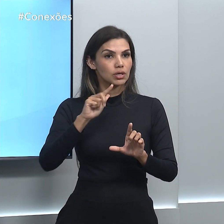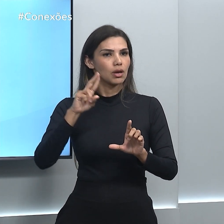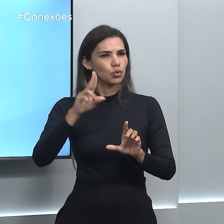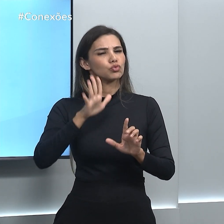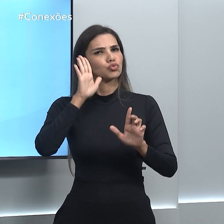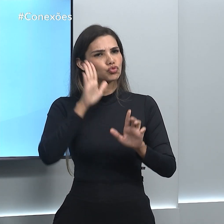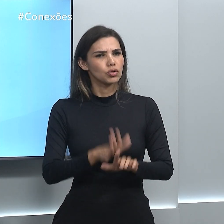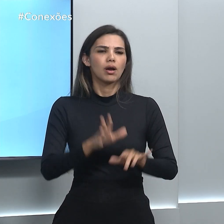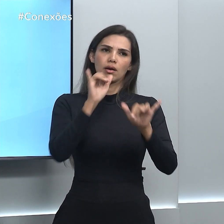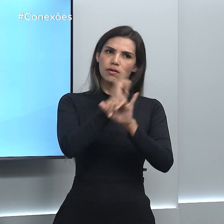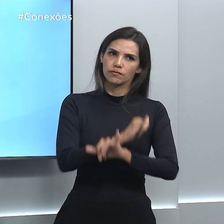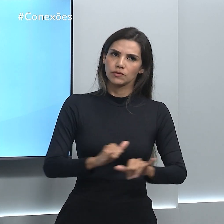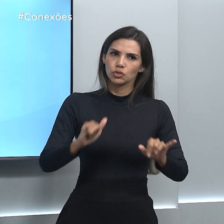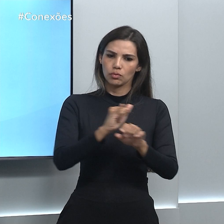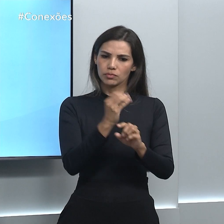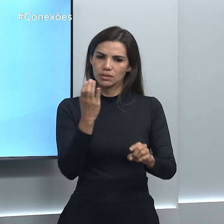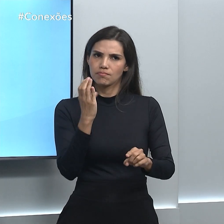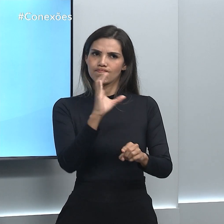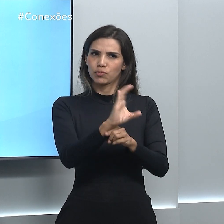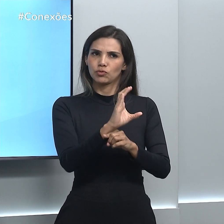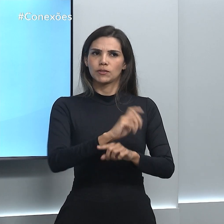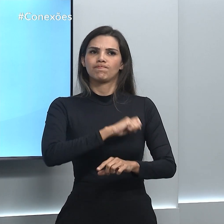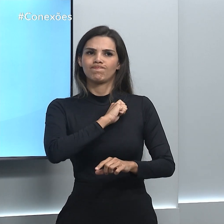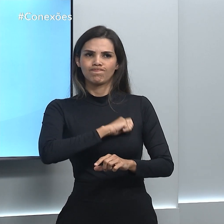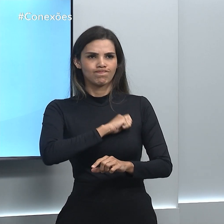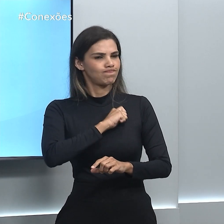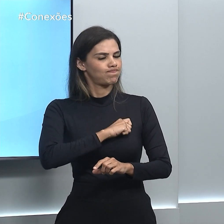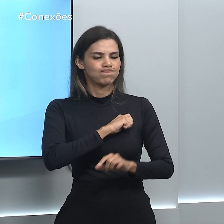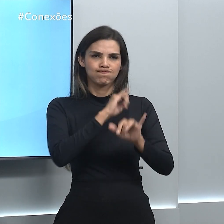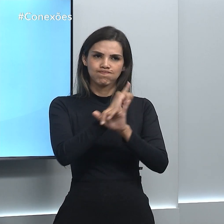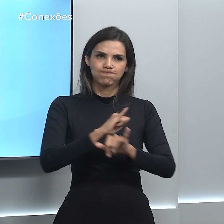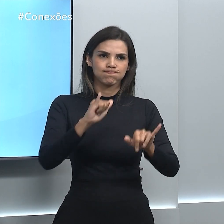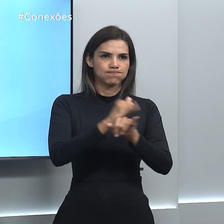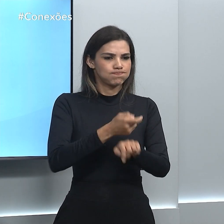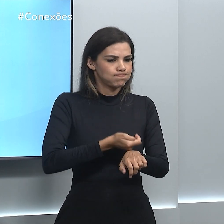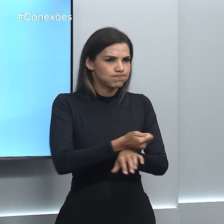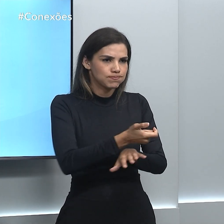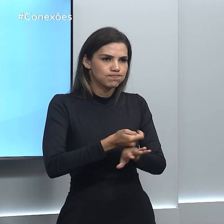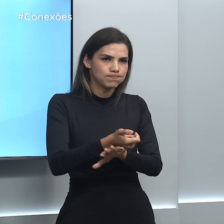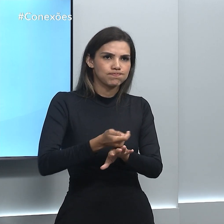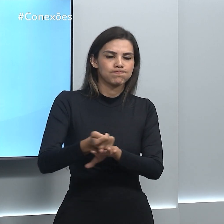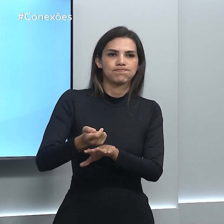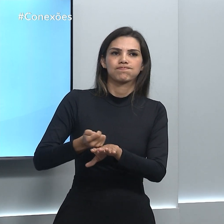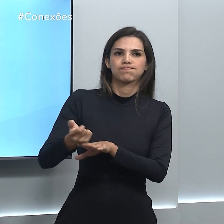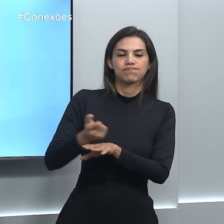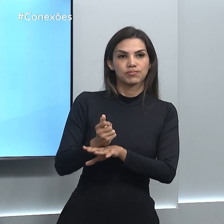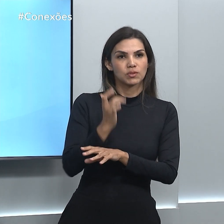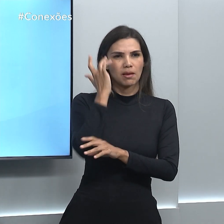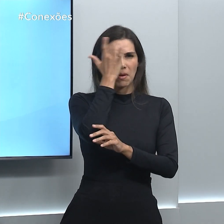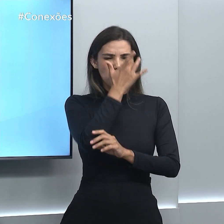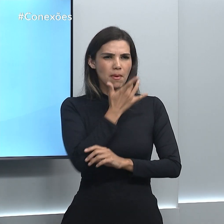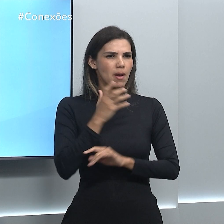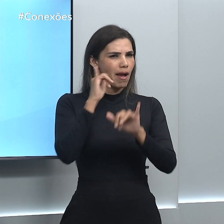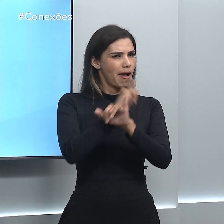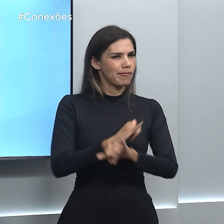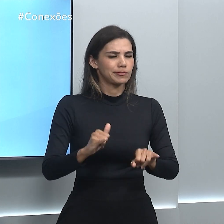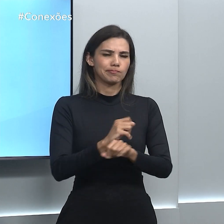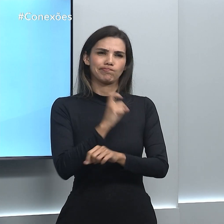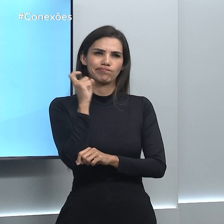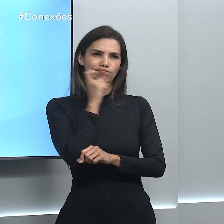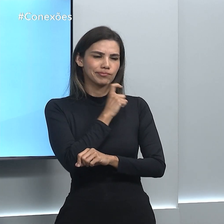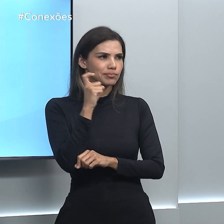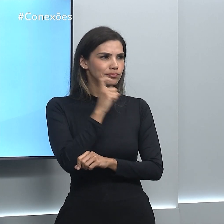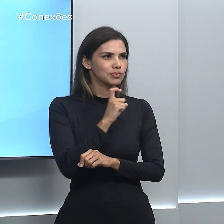que essa postagem manipulada tinha informações fraudulentas e atribuía ao ministro declarações falsas